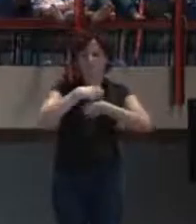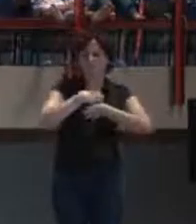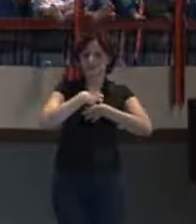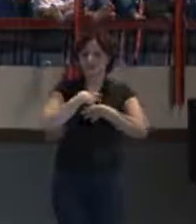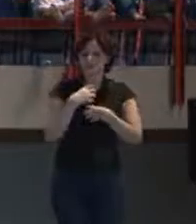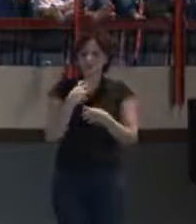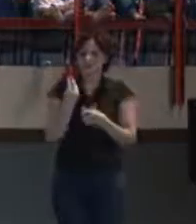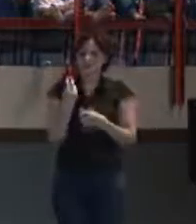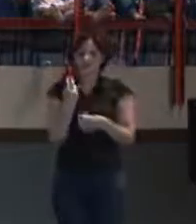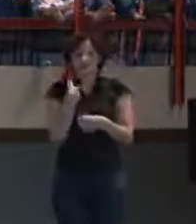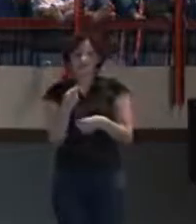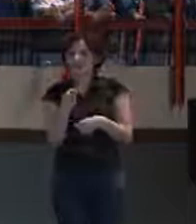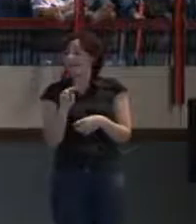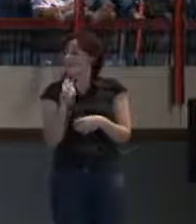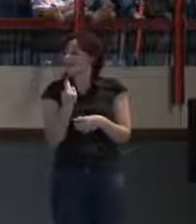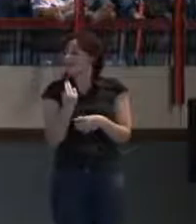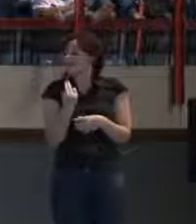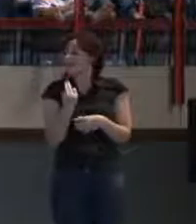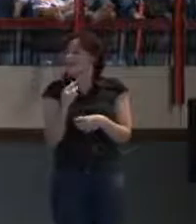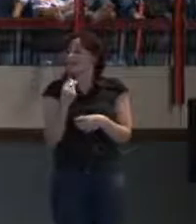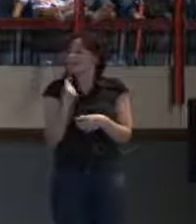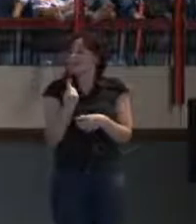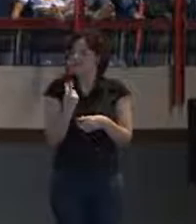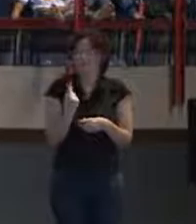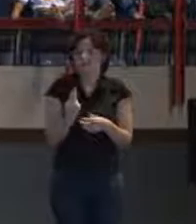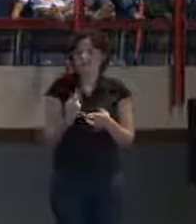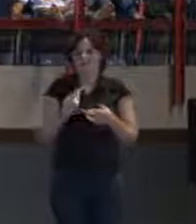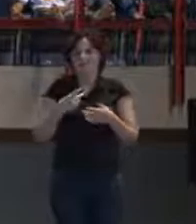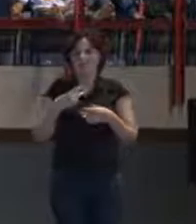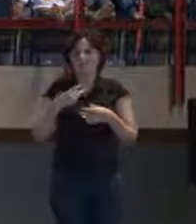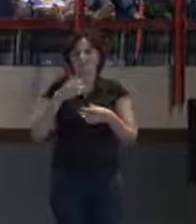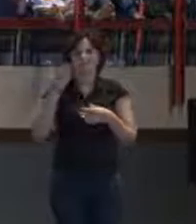naquele momento, donos da terra.